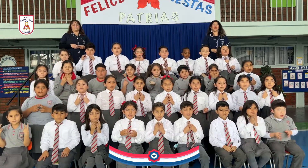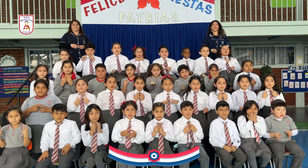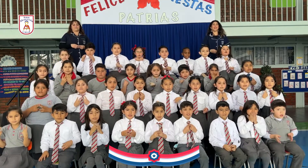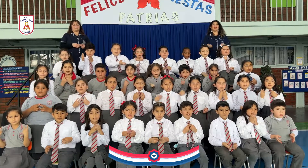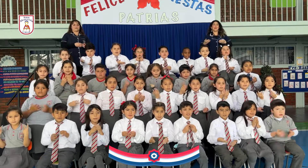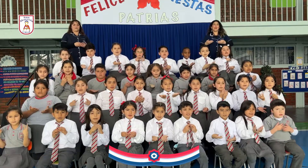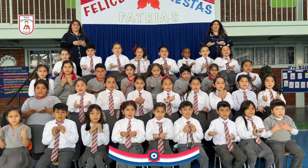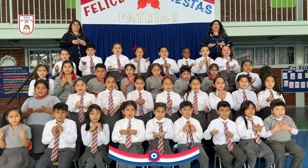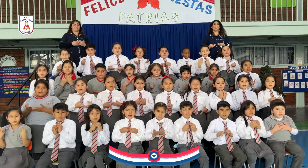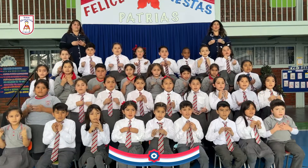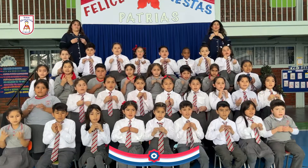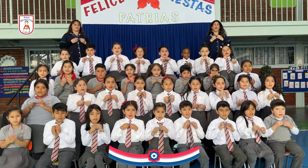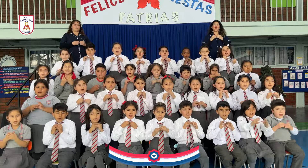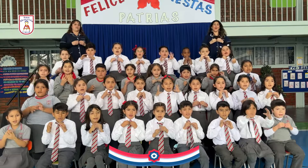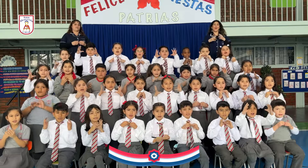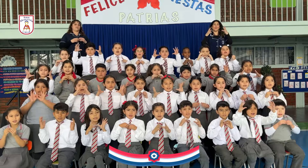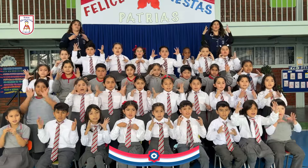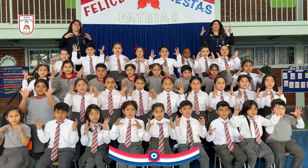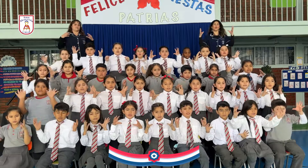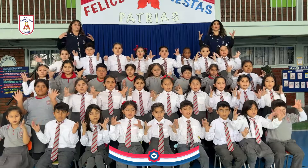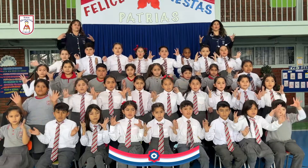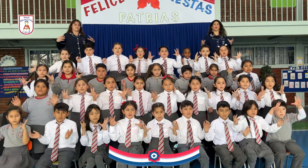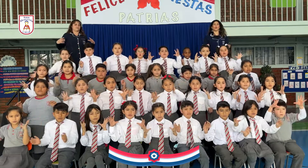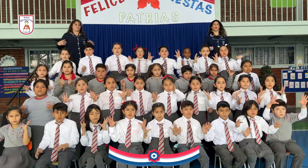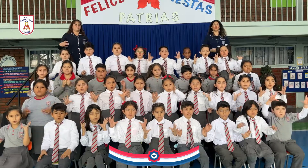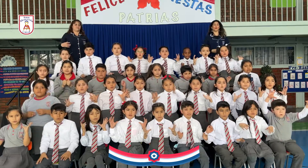que me ha dado tanto,